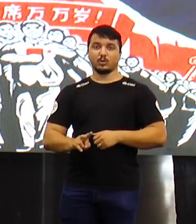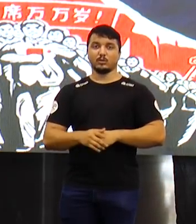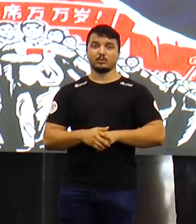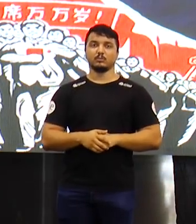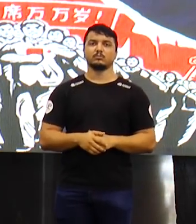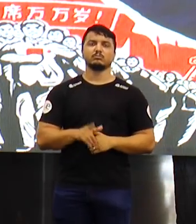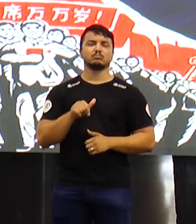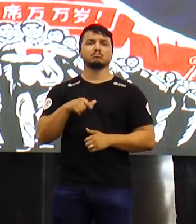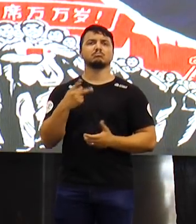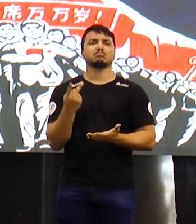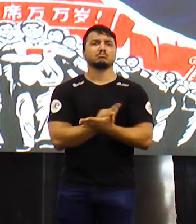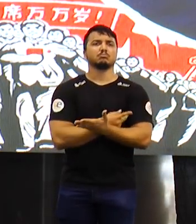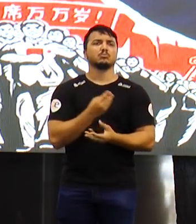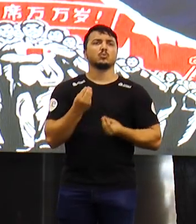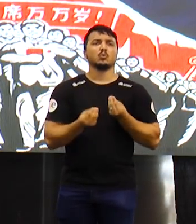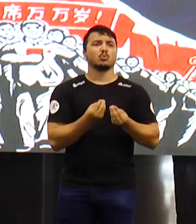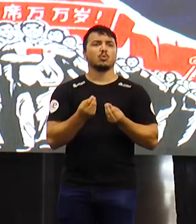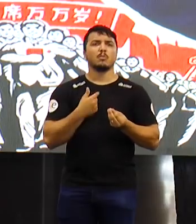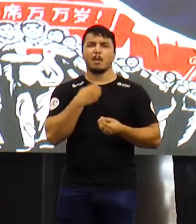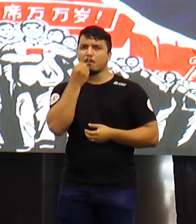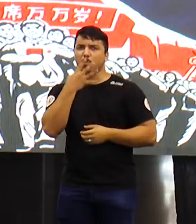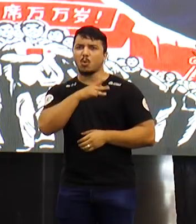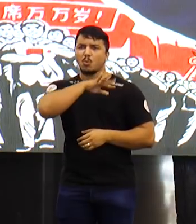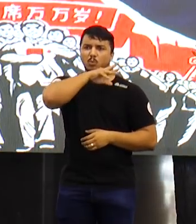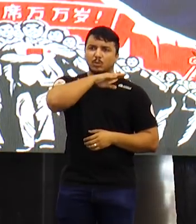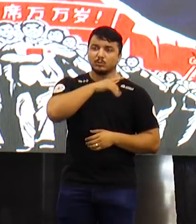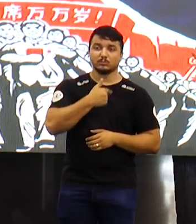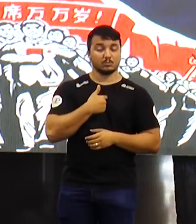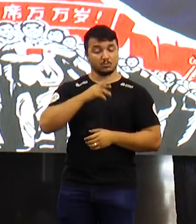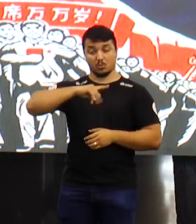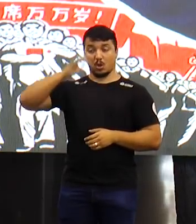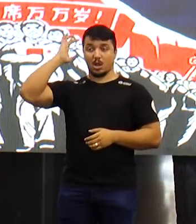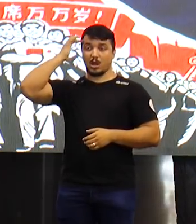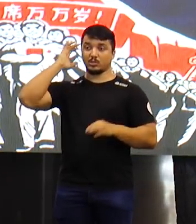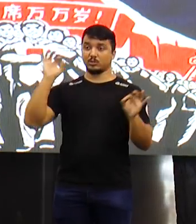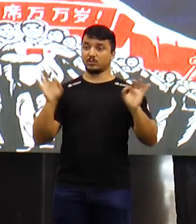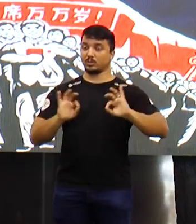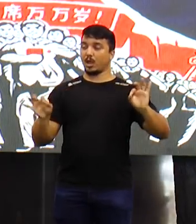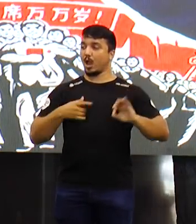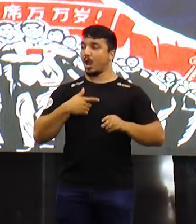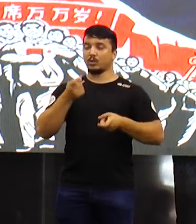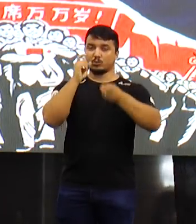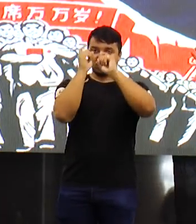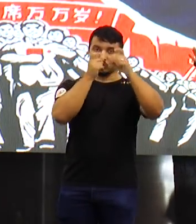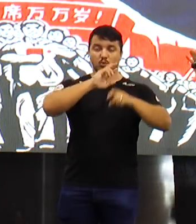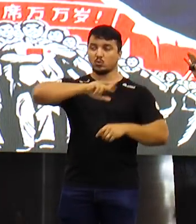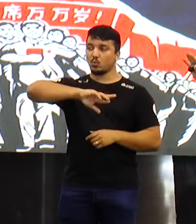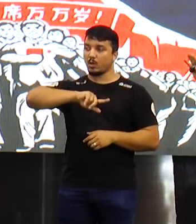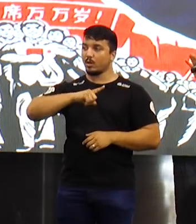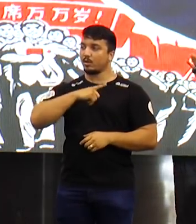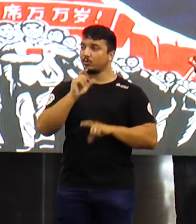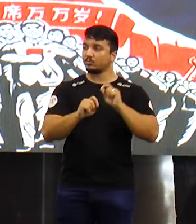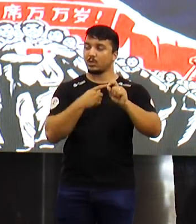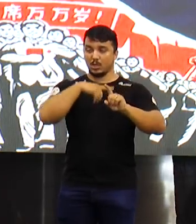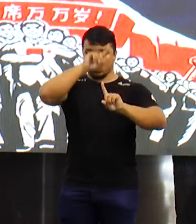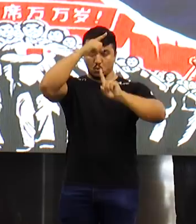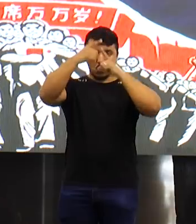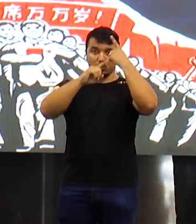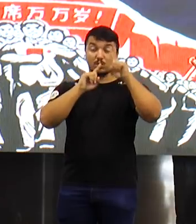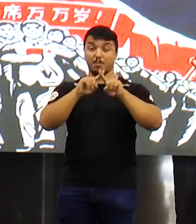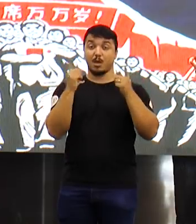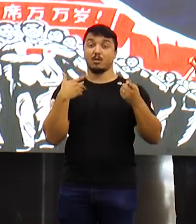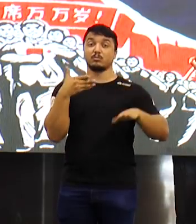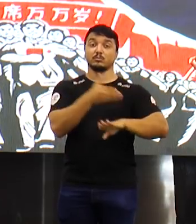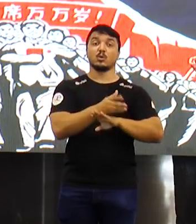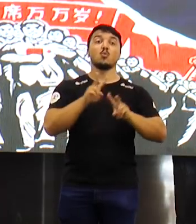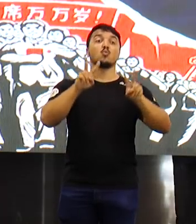Professor, o que o senhor acha? Mas foi bom ou foi ruim? Gente, eu não estou aqui para achar nada, nem para discutir essas questões ideológicas. Nós estamos aqui